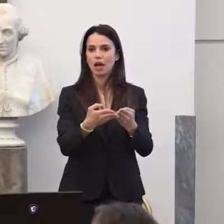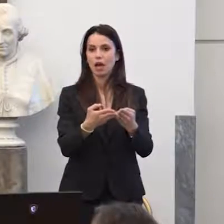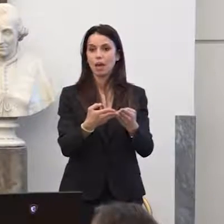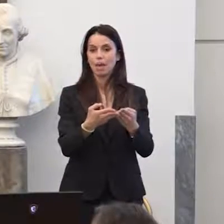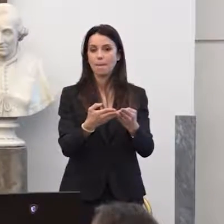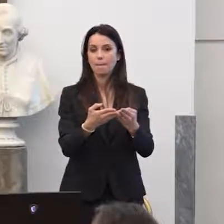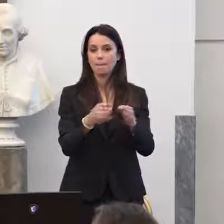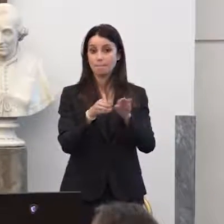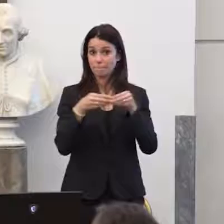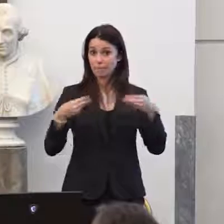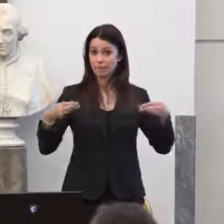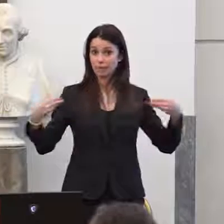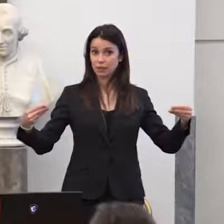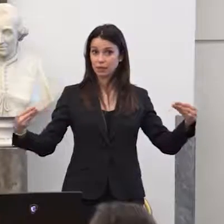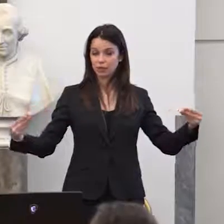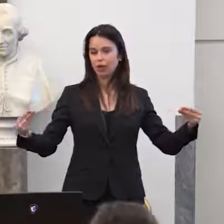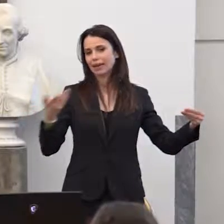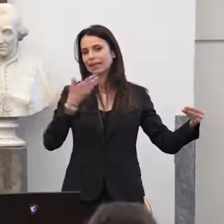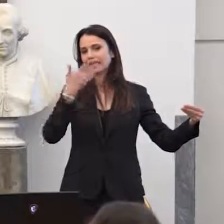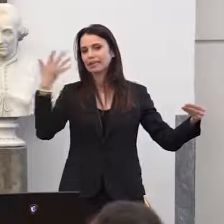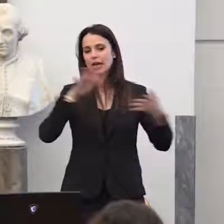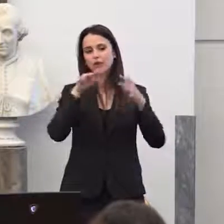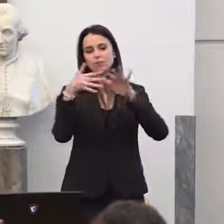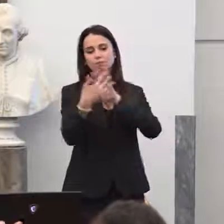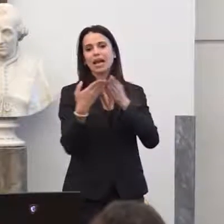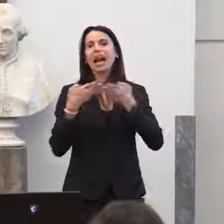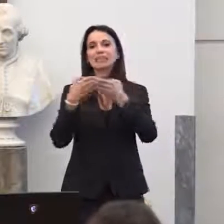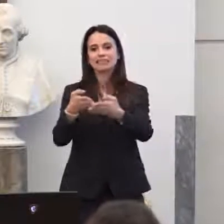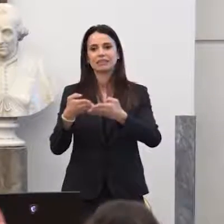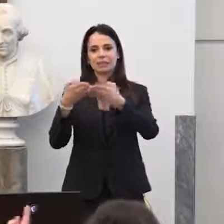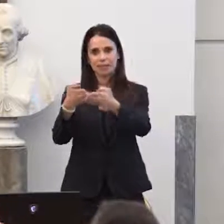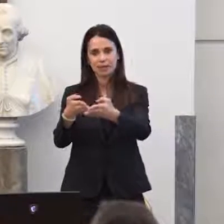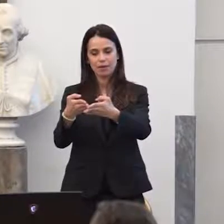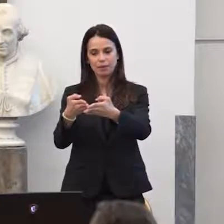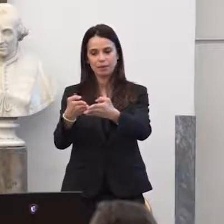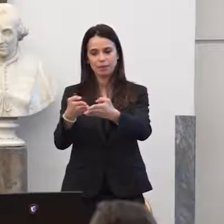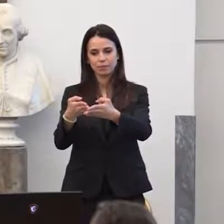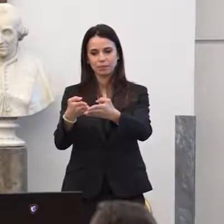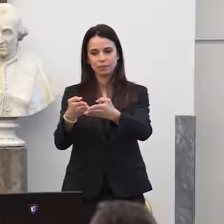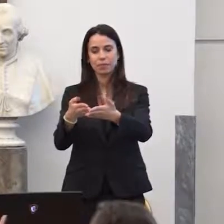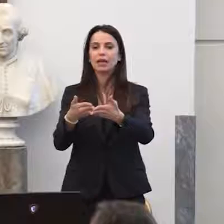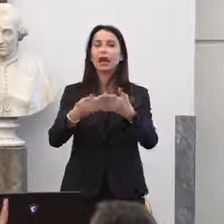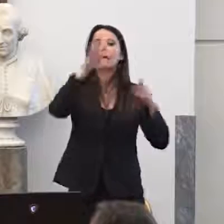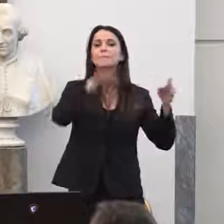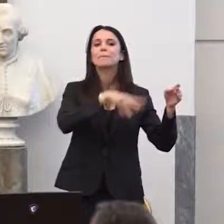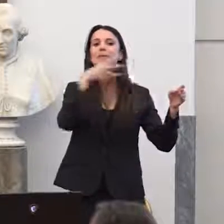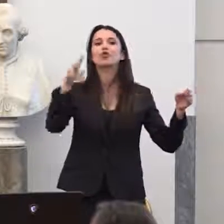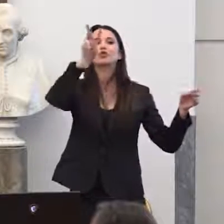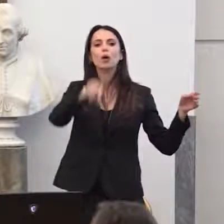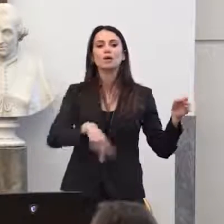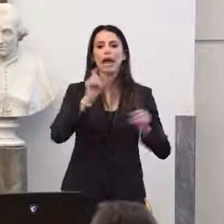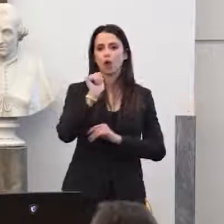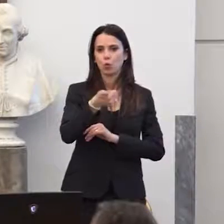chiaramente poi si trasforma in ore di assistenza al paziente. Allora, il piano di indirizzo per il 2011 prevede